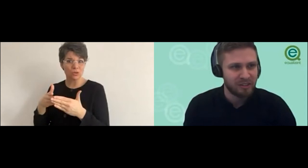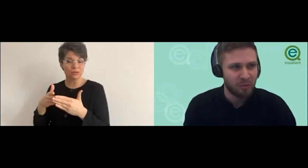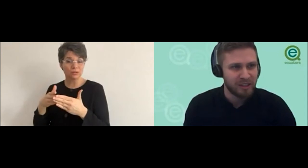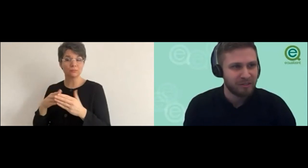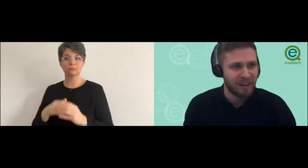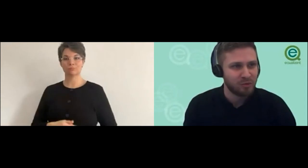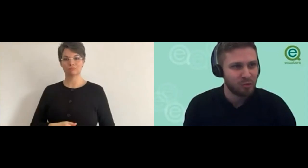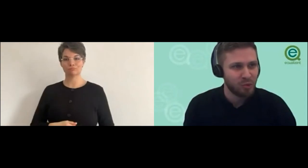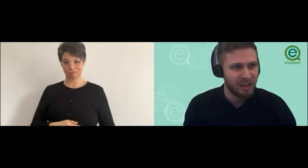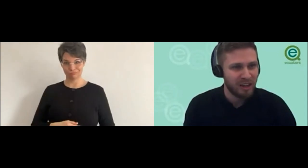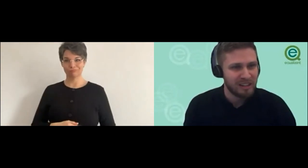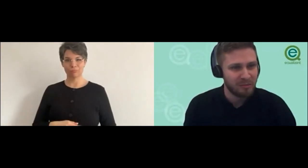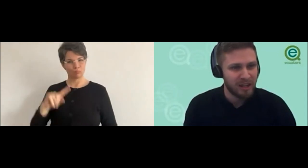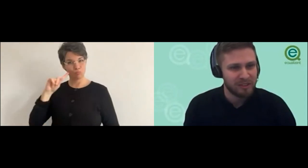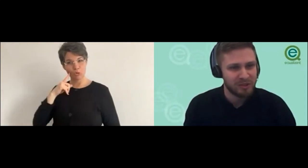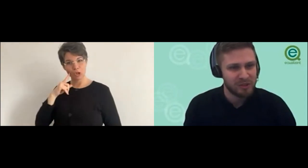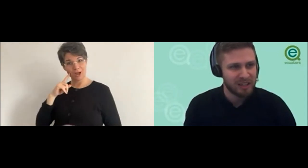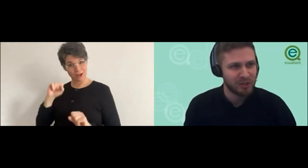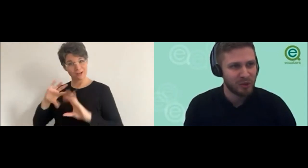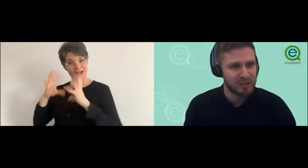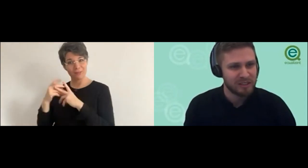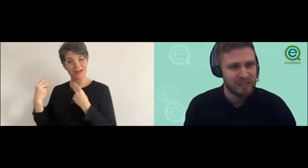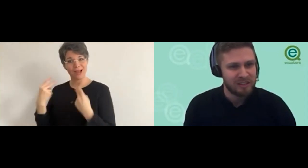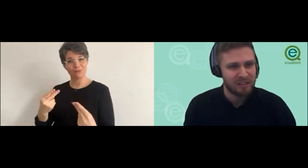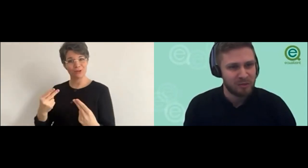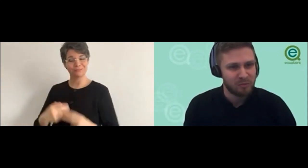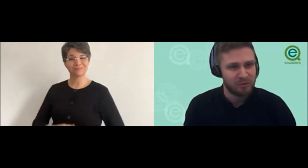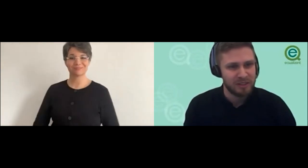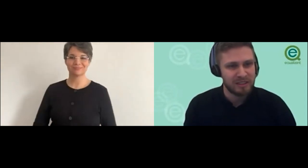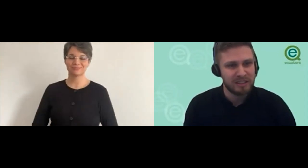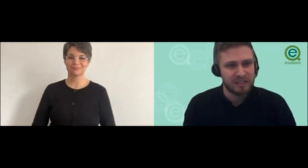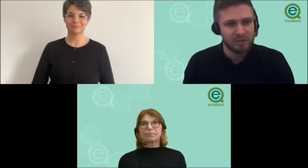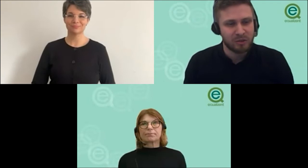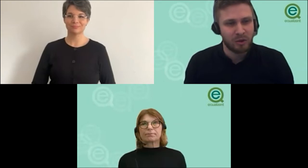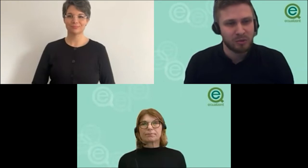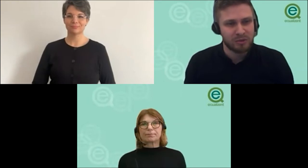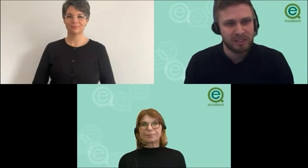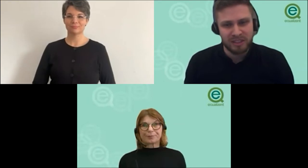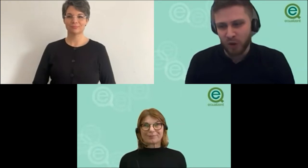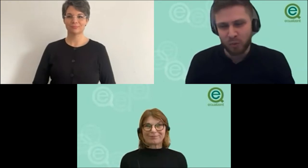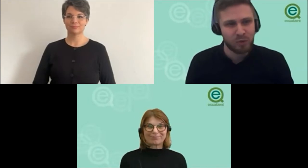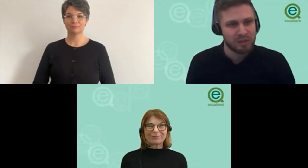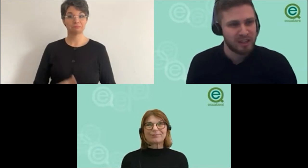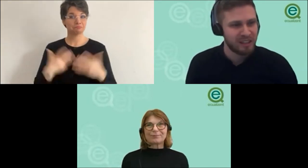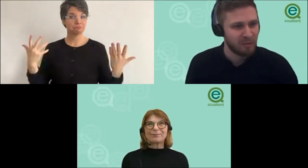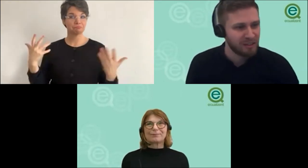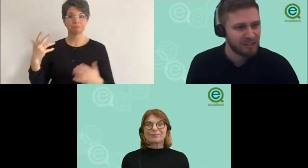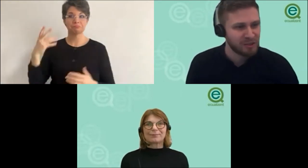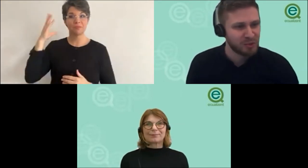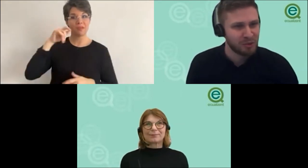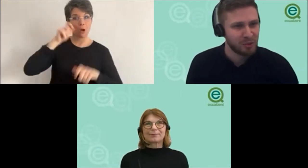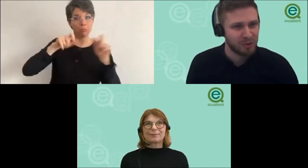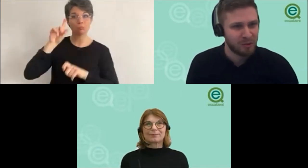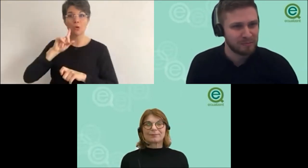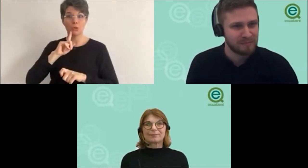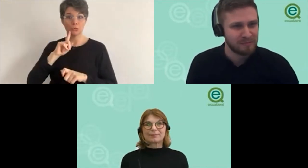Das wäre, glaube ich, eine Frage, wo Monika allgemein was zu sagen könnte, wie die Gehörlosen, wie die tauben Kursteilnehmer quasi